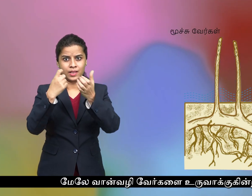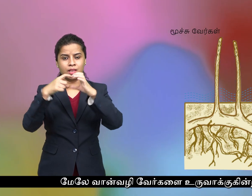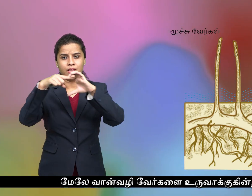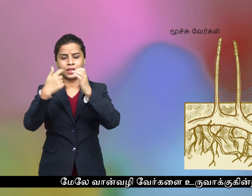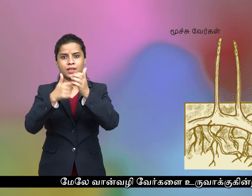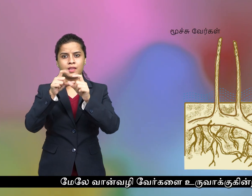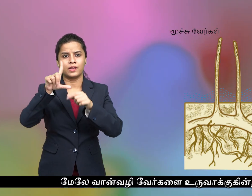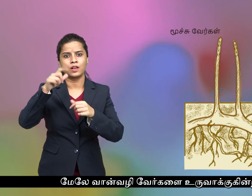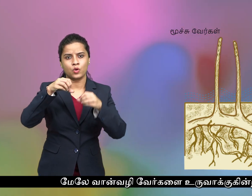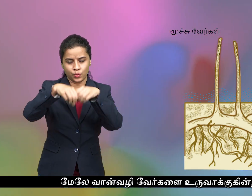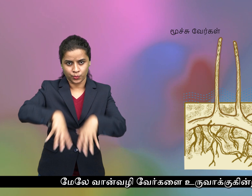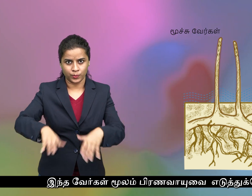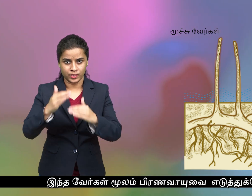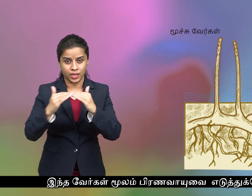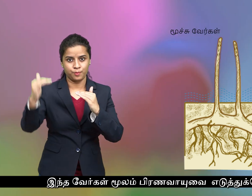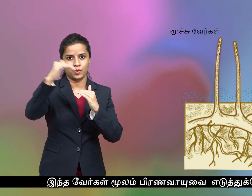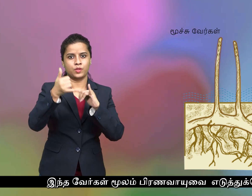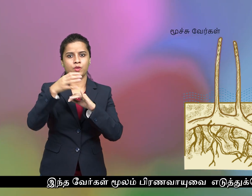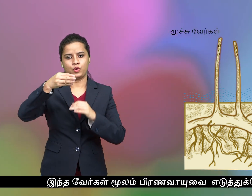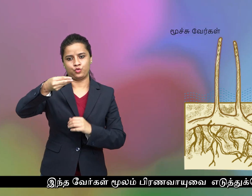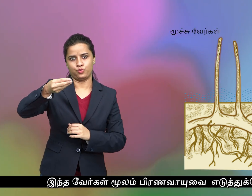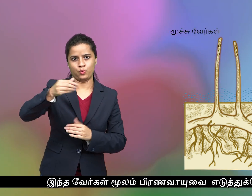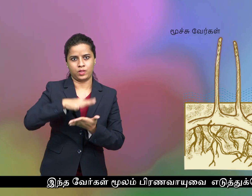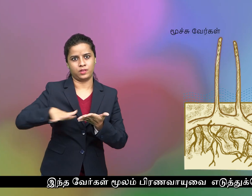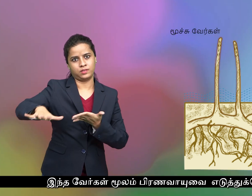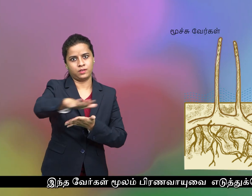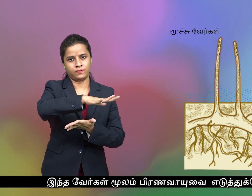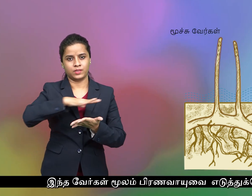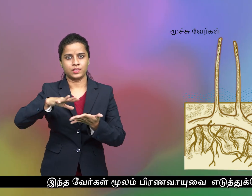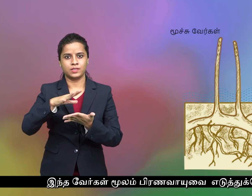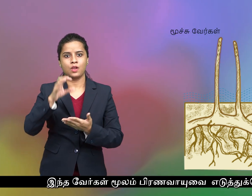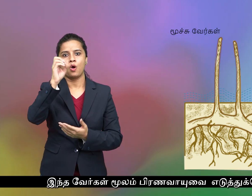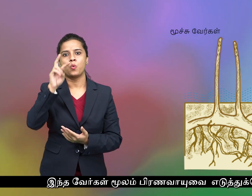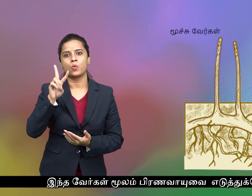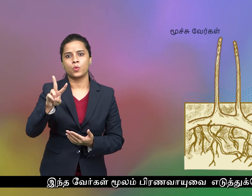மற்றும் இந்த வேர்கள் மூலம் பிராணவாயுவை எடுத்துக்கொள்கின்றன.